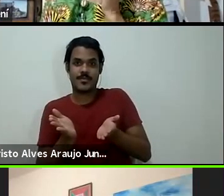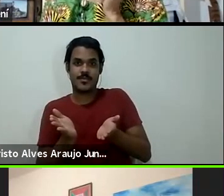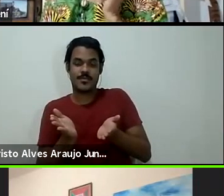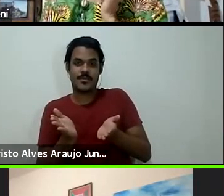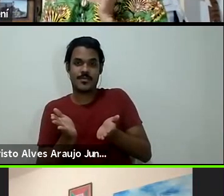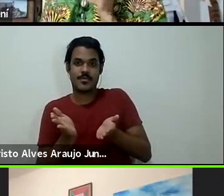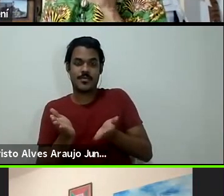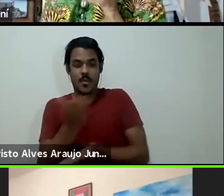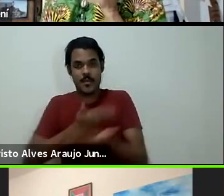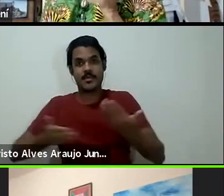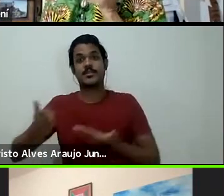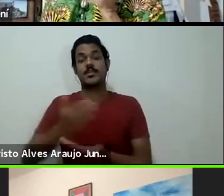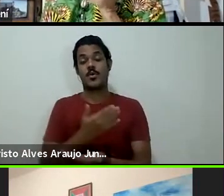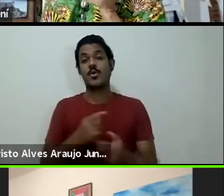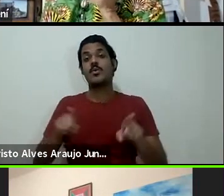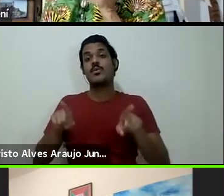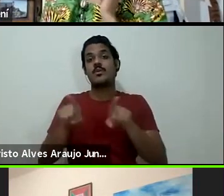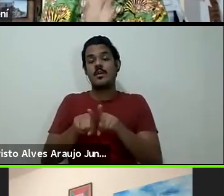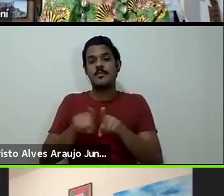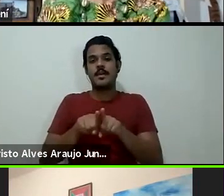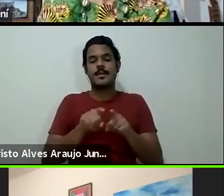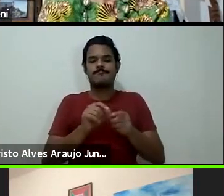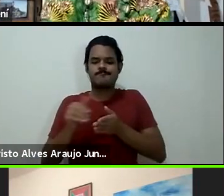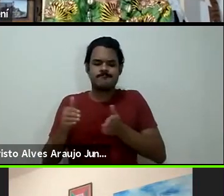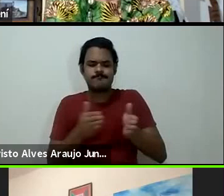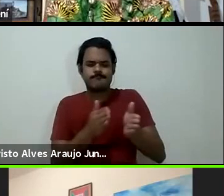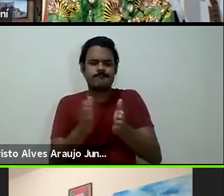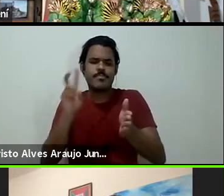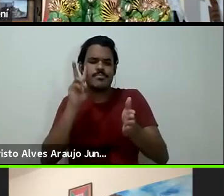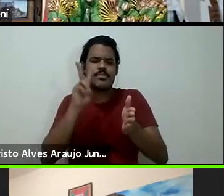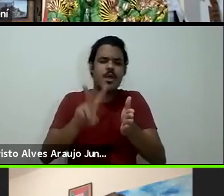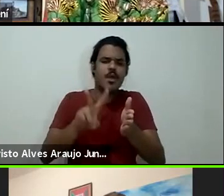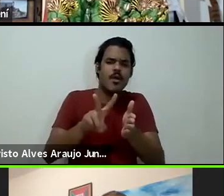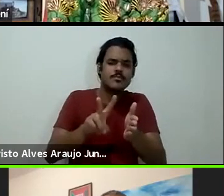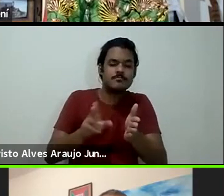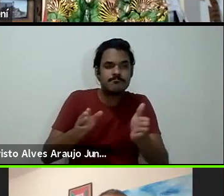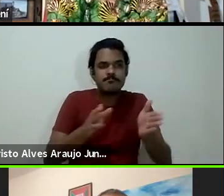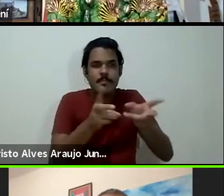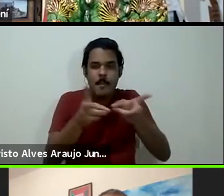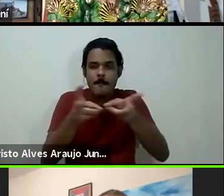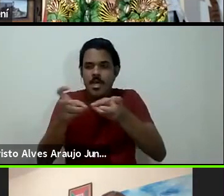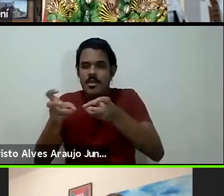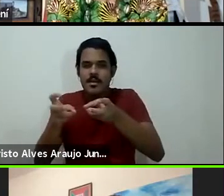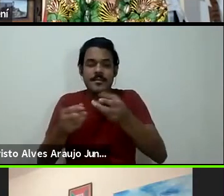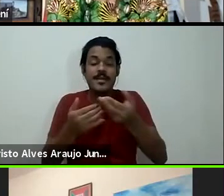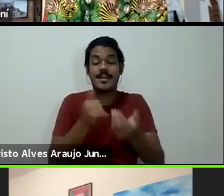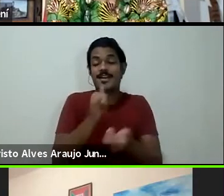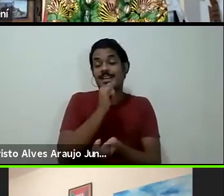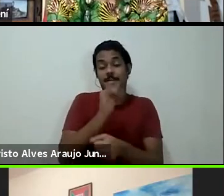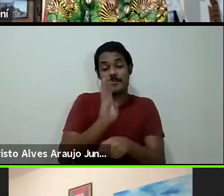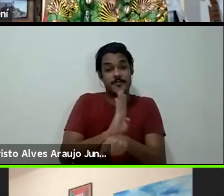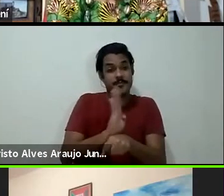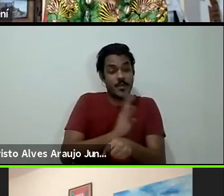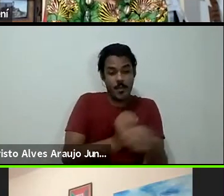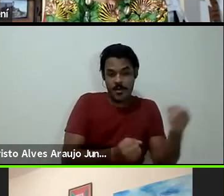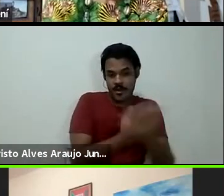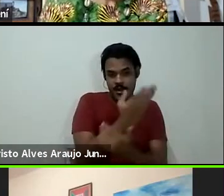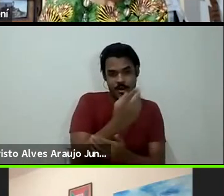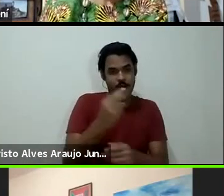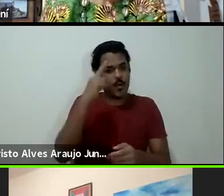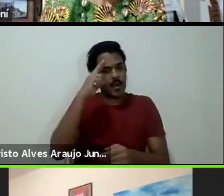caminhos estão à nossa frente, né? E quando eu falo à nossa frente, de quem fez o filme, de quem colaborou com o filme, de quem